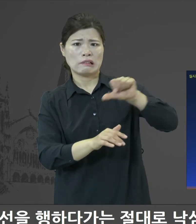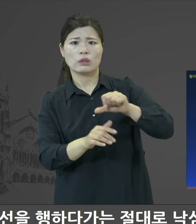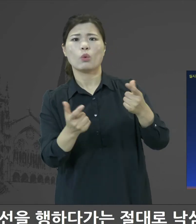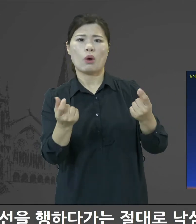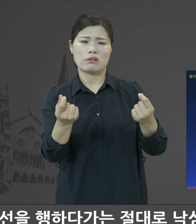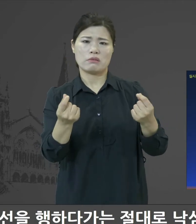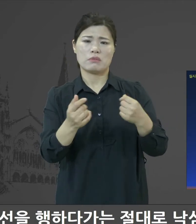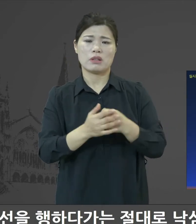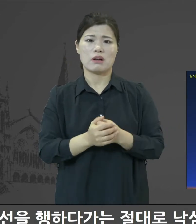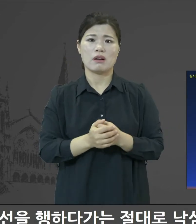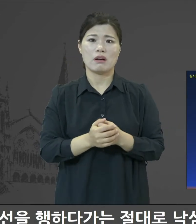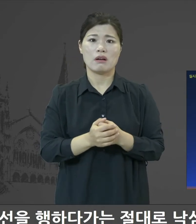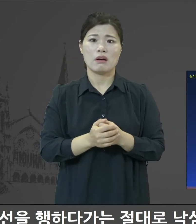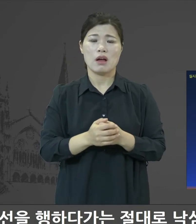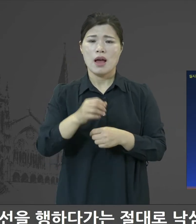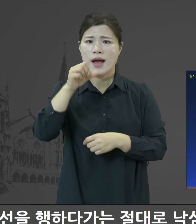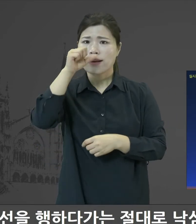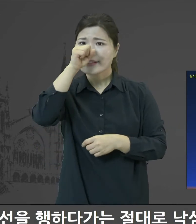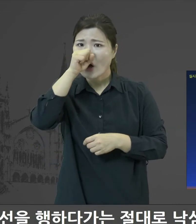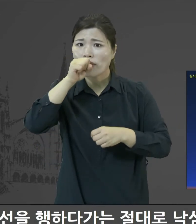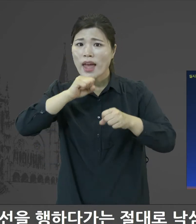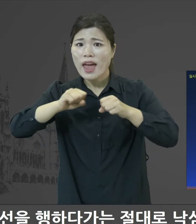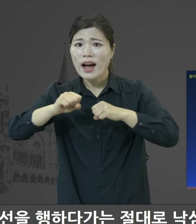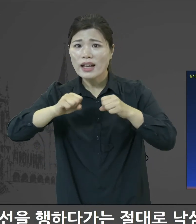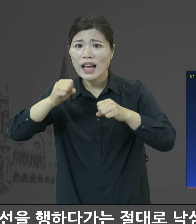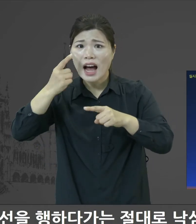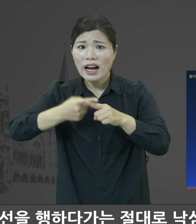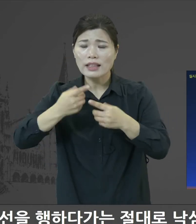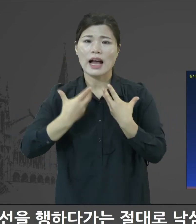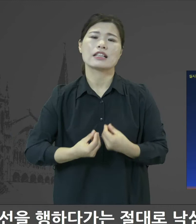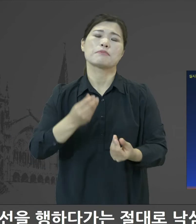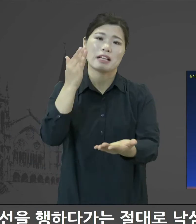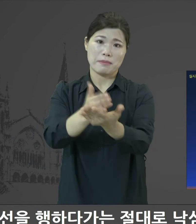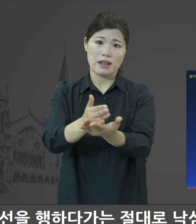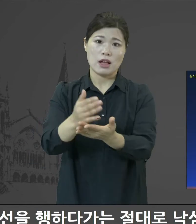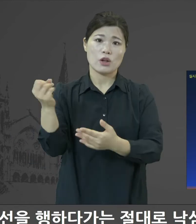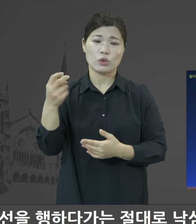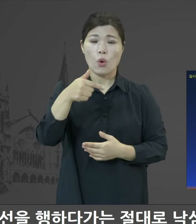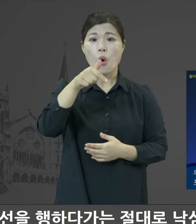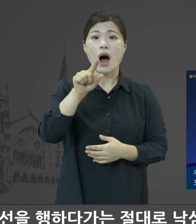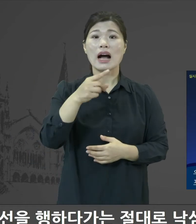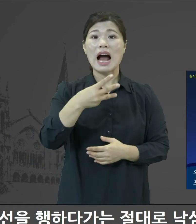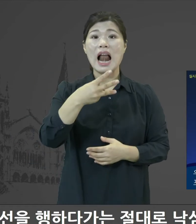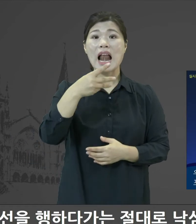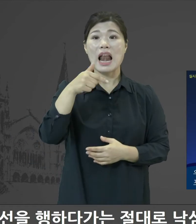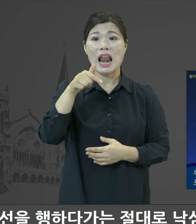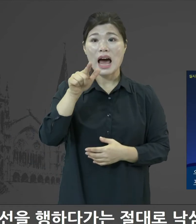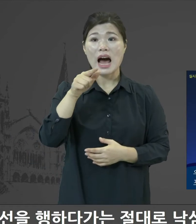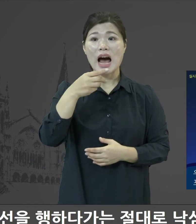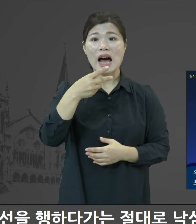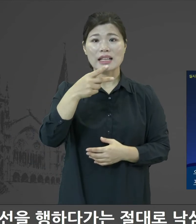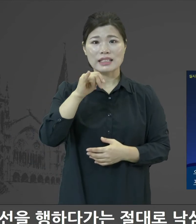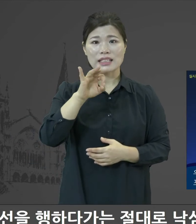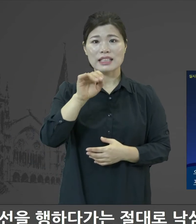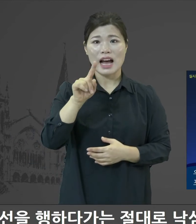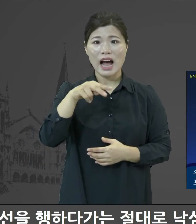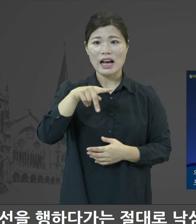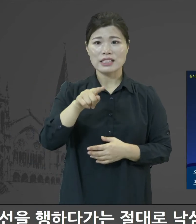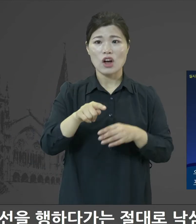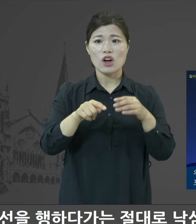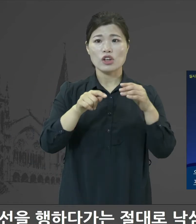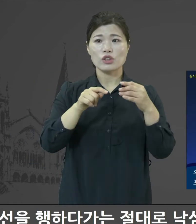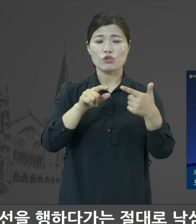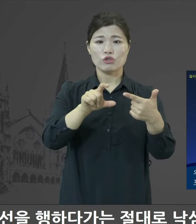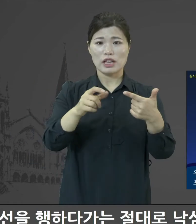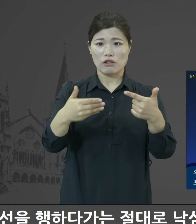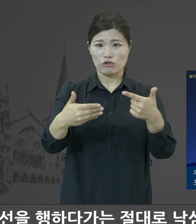선을 행하다가는 낙심하지 말라라고 얘기를 합니다. 자, 갈라디아서 6장 9절 말씀, 이 비슷한